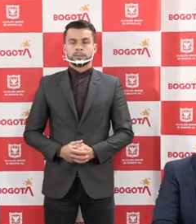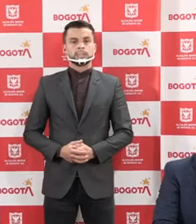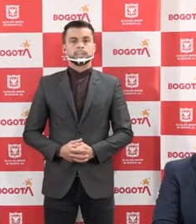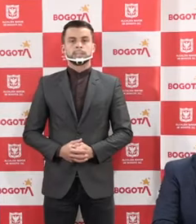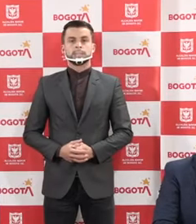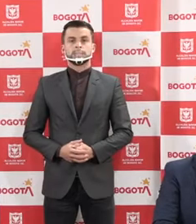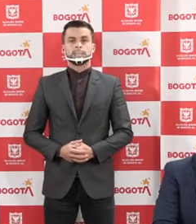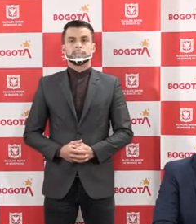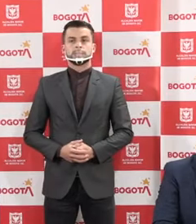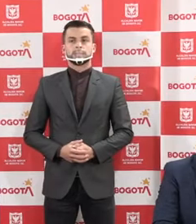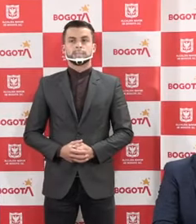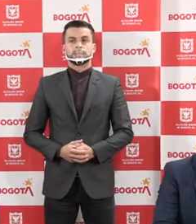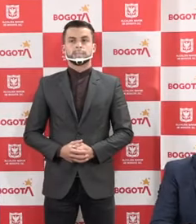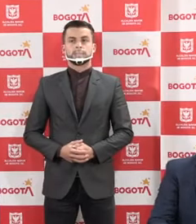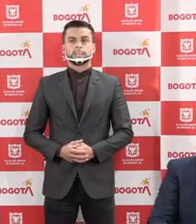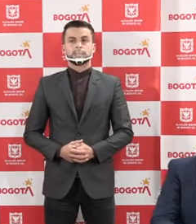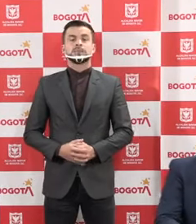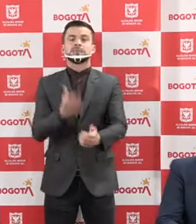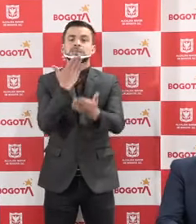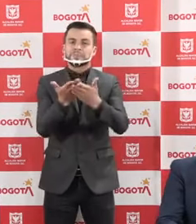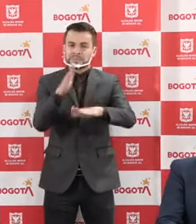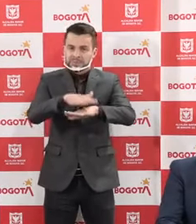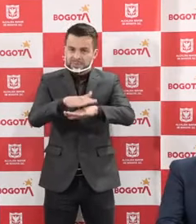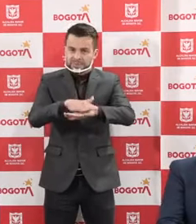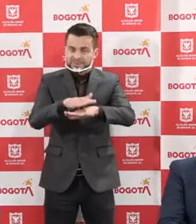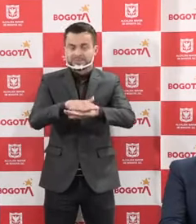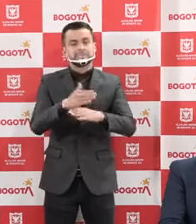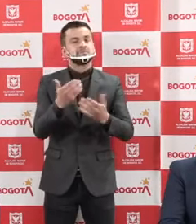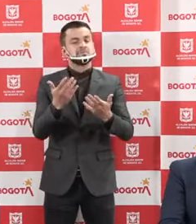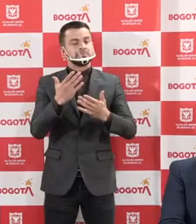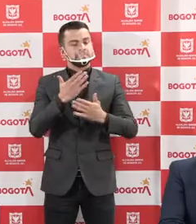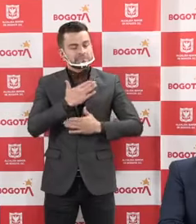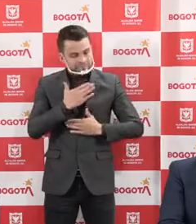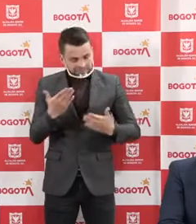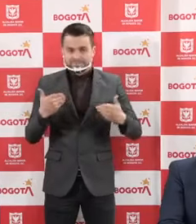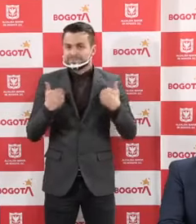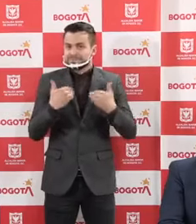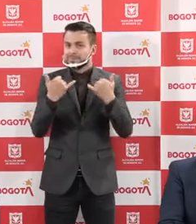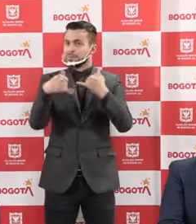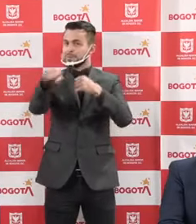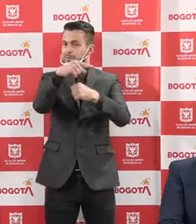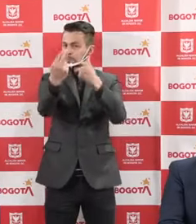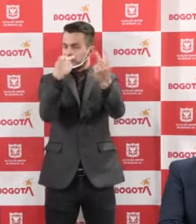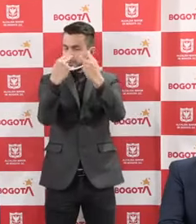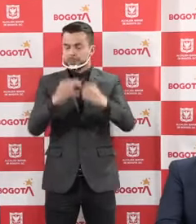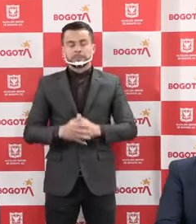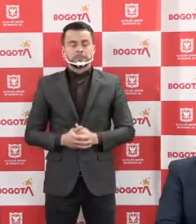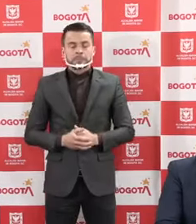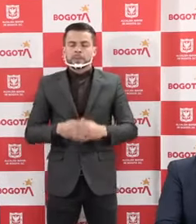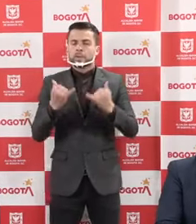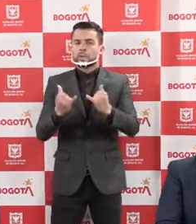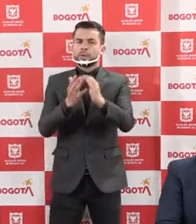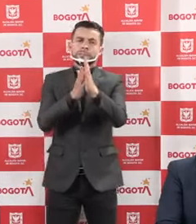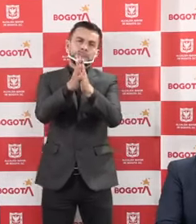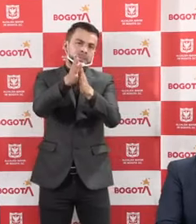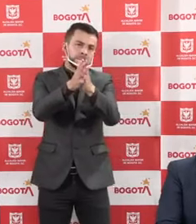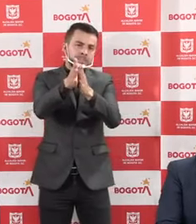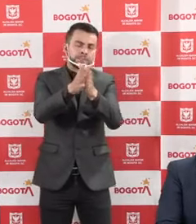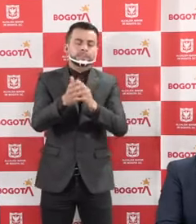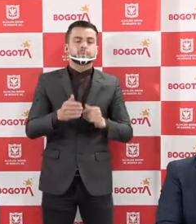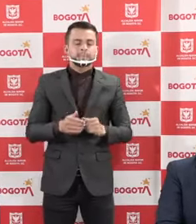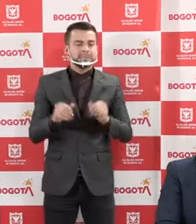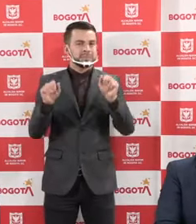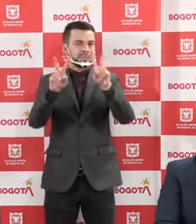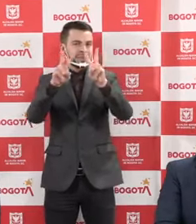muy buenas tardes un gusto estar con todos la idea es poderles presentar un balance